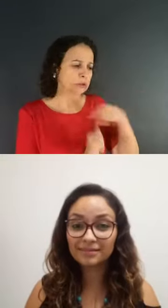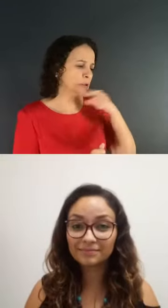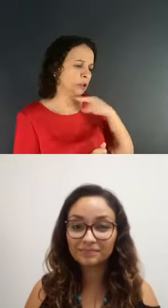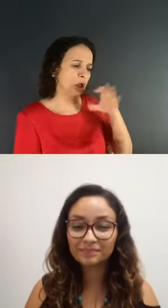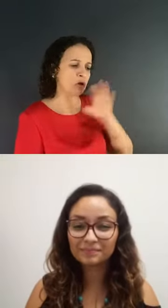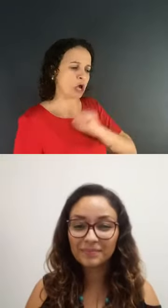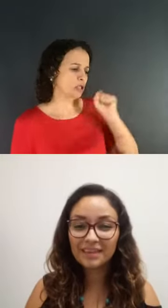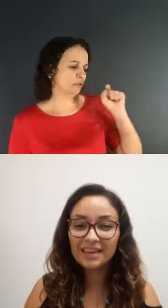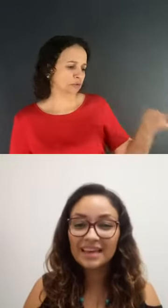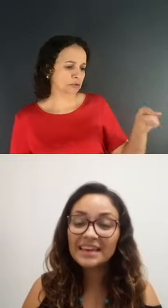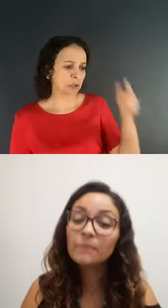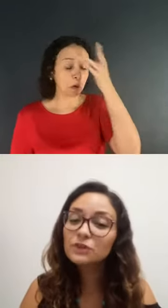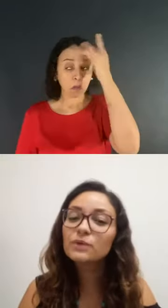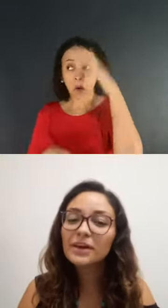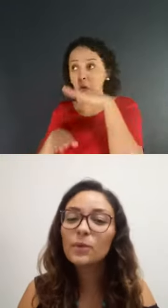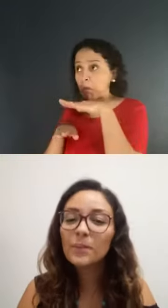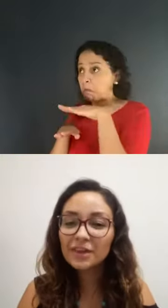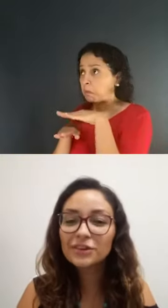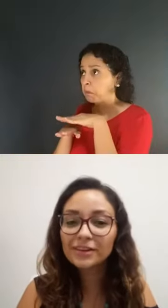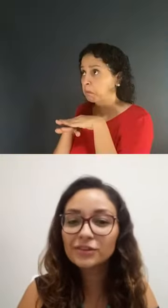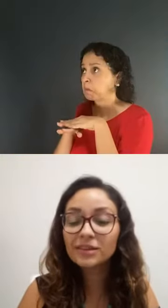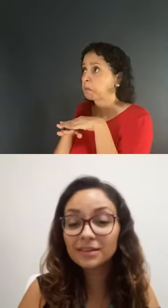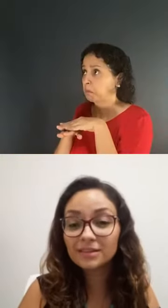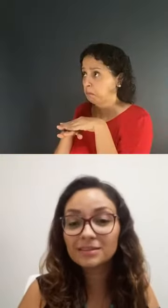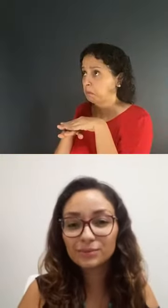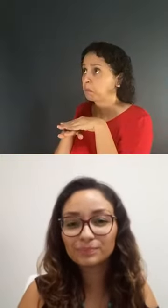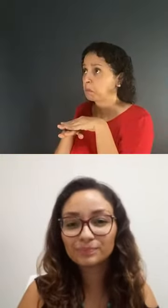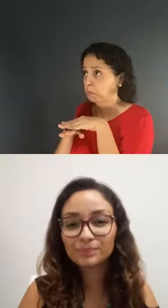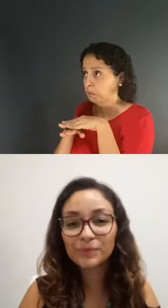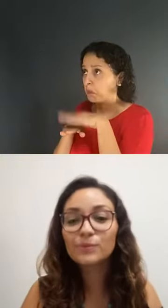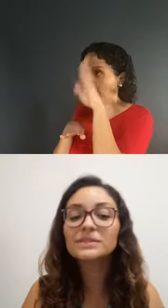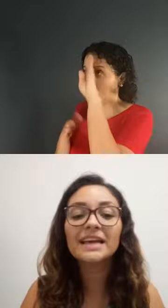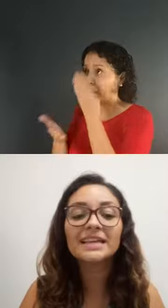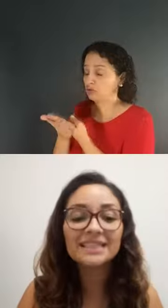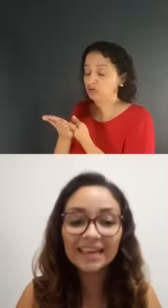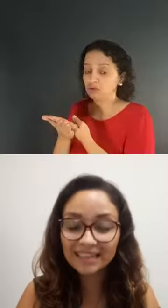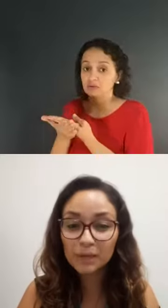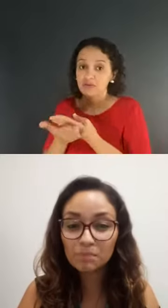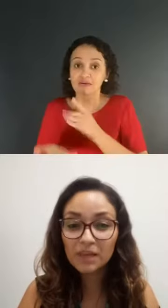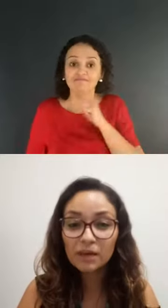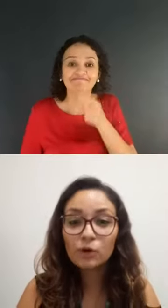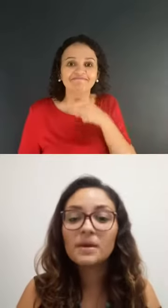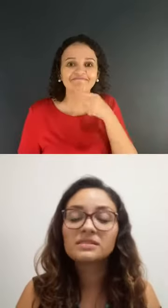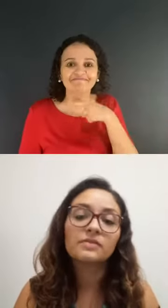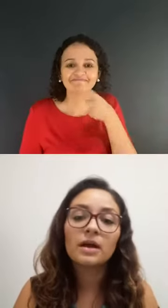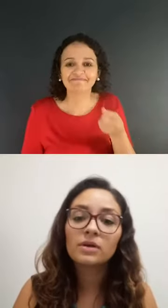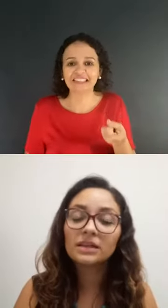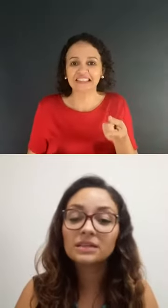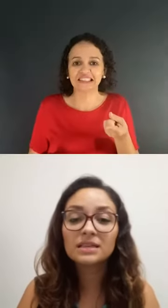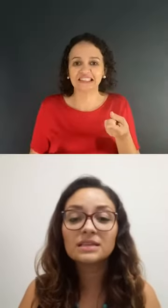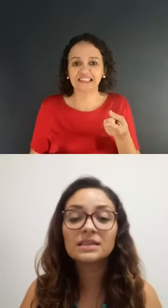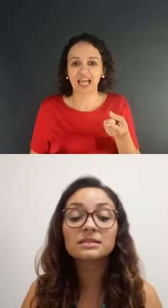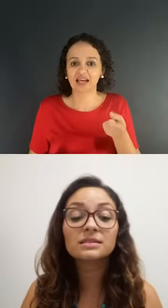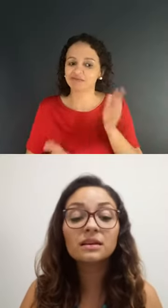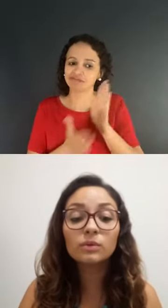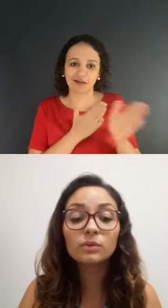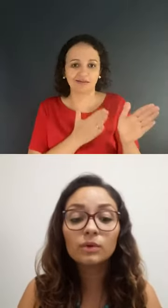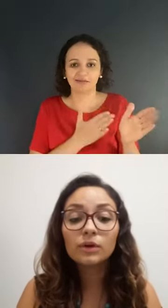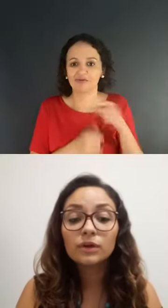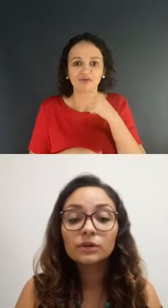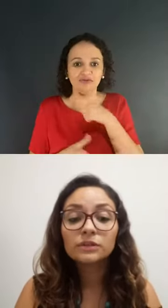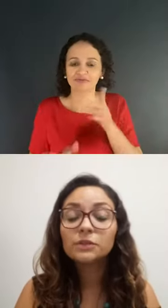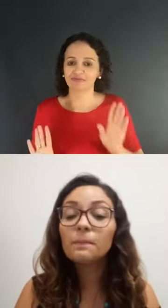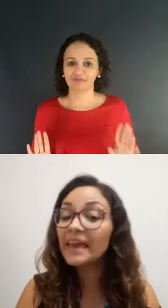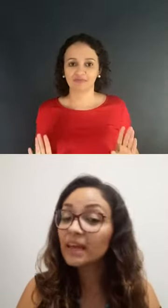você. E a pessoa realmente acredita nisso, não consegue sair, começa a ficar com aquela